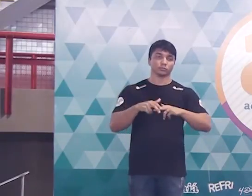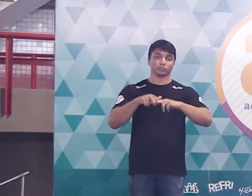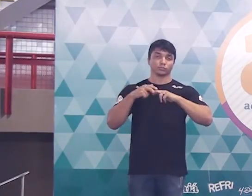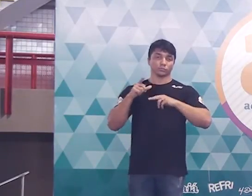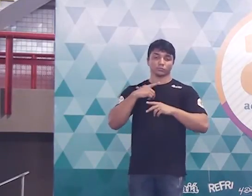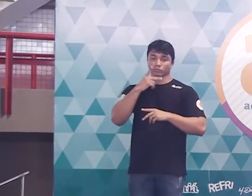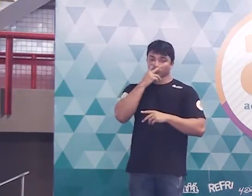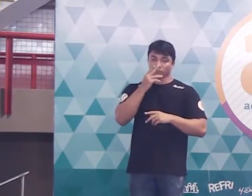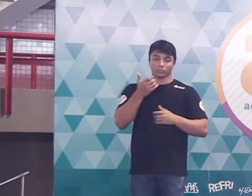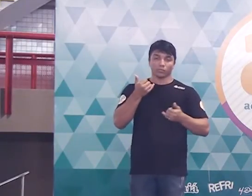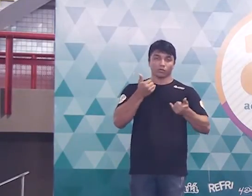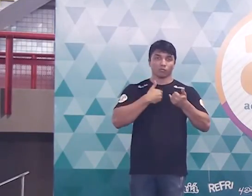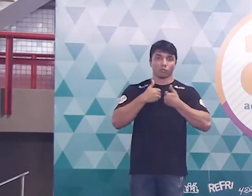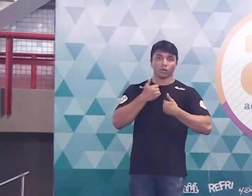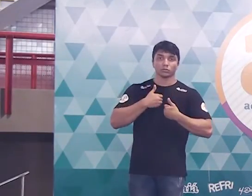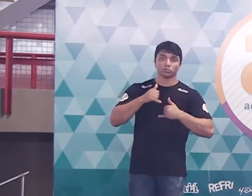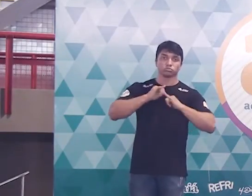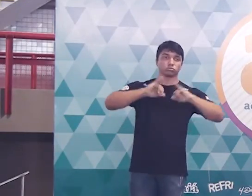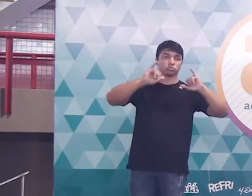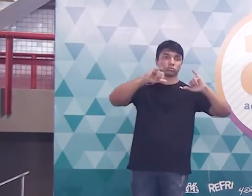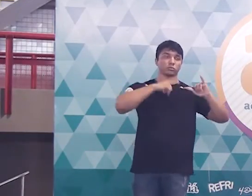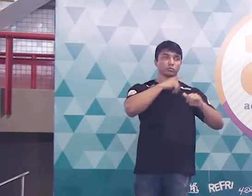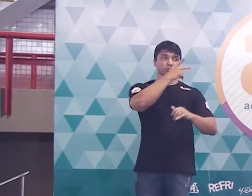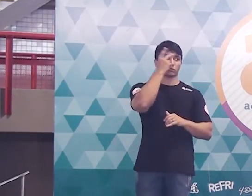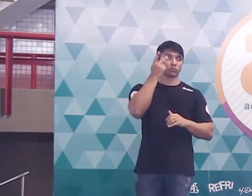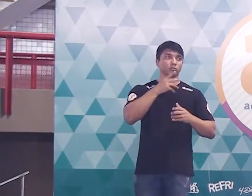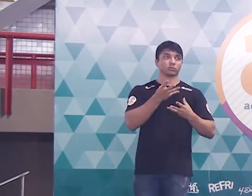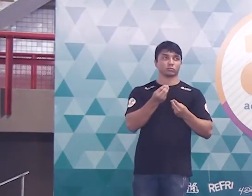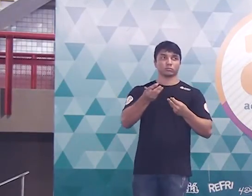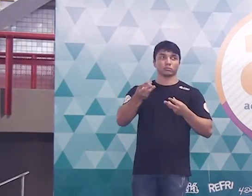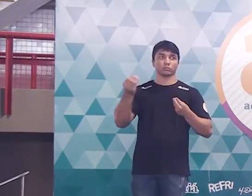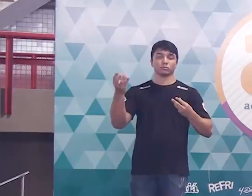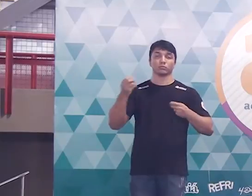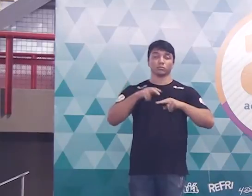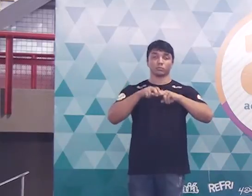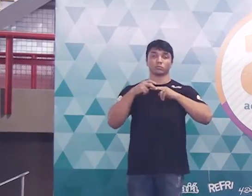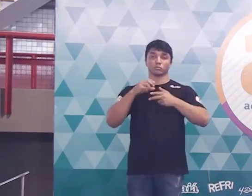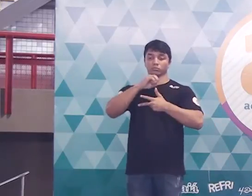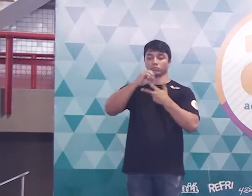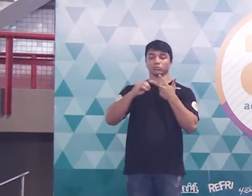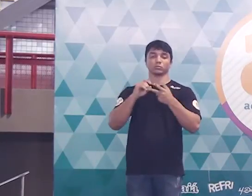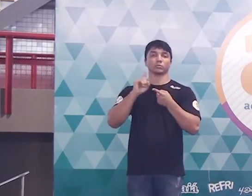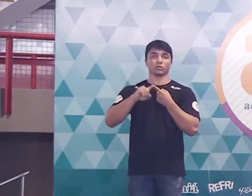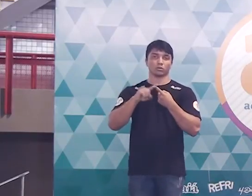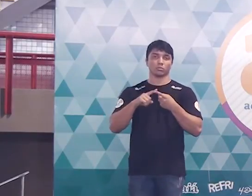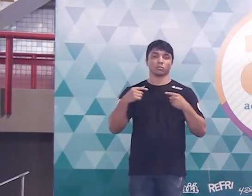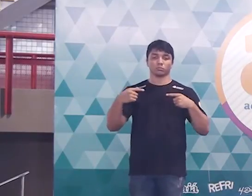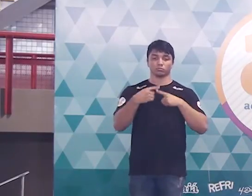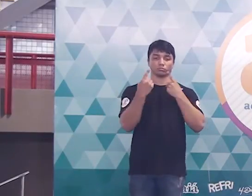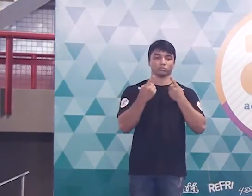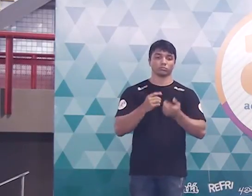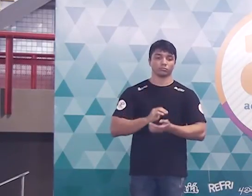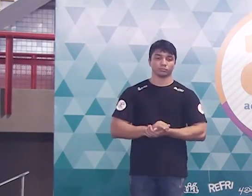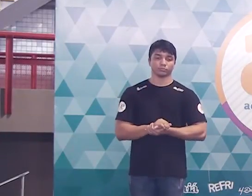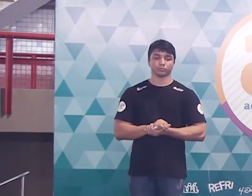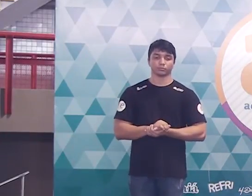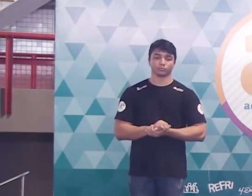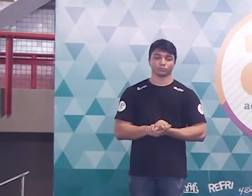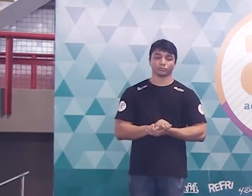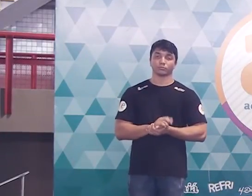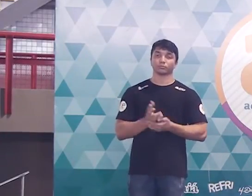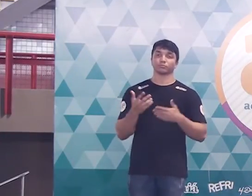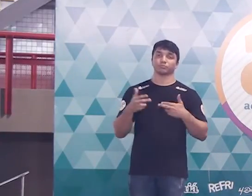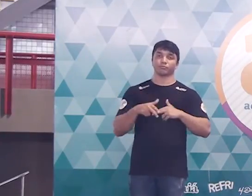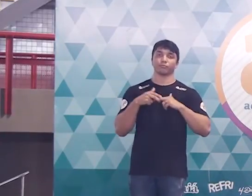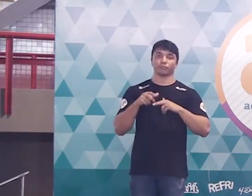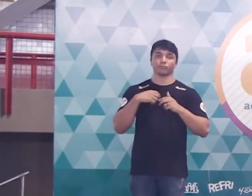essa informação, ela atinge muitas pessoas. Por isso que o Enem é uma forma de se cobrar isso aí de vocês, certo? Então